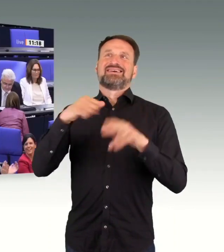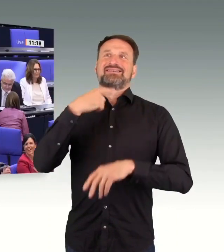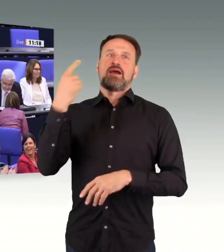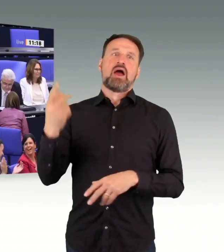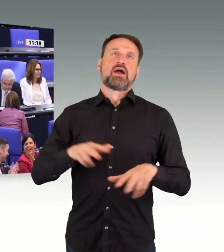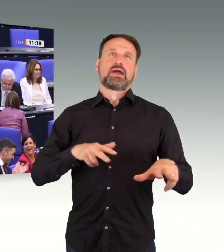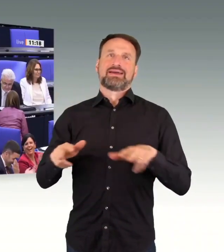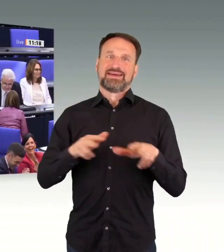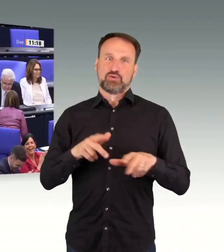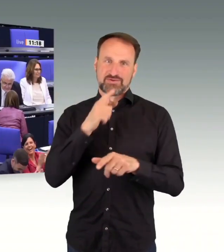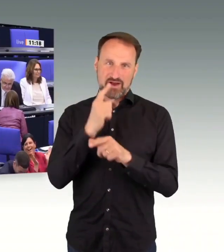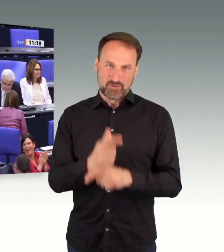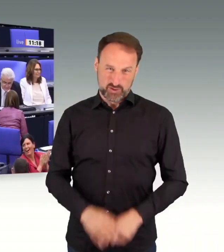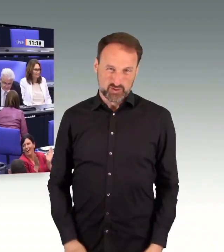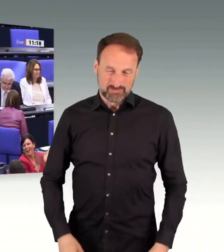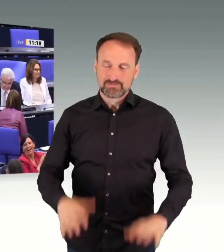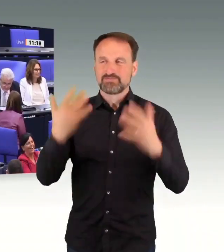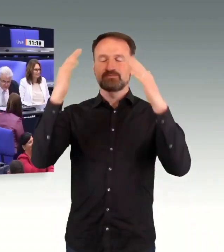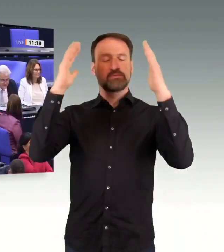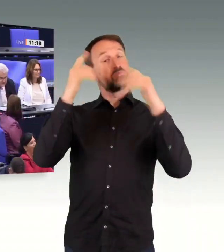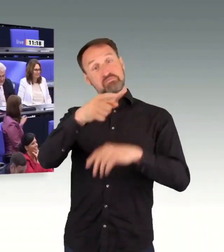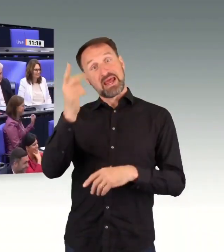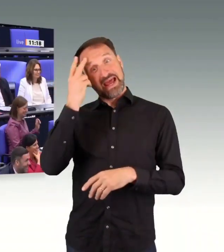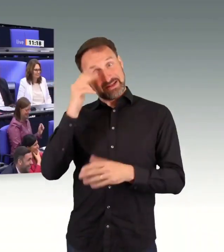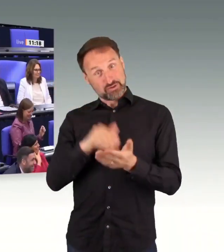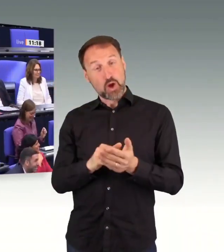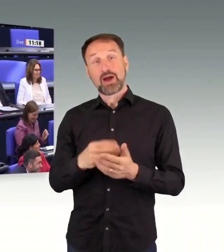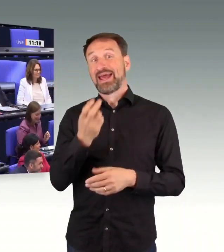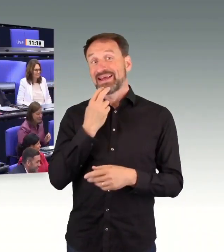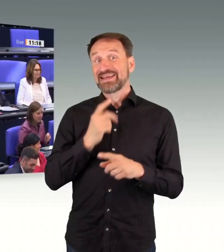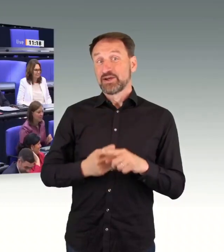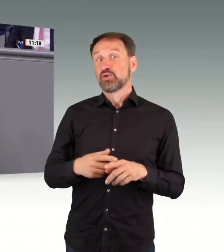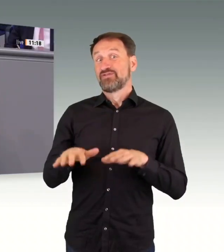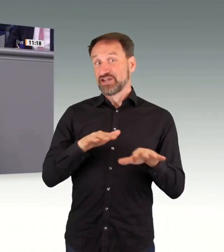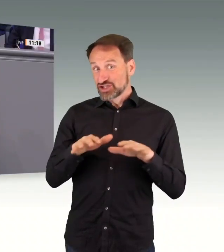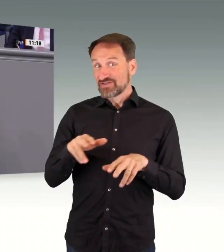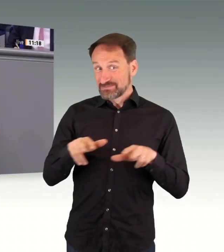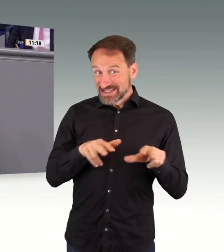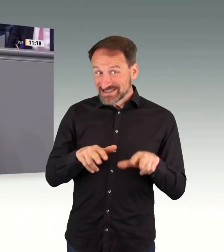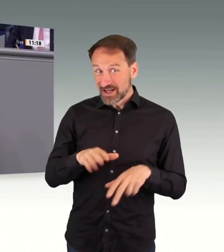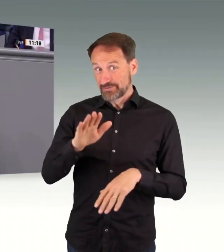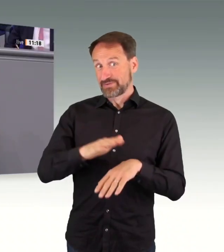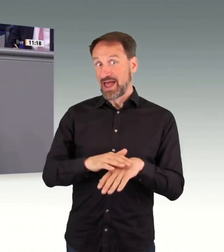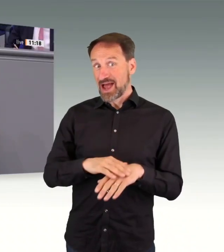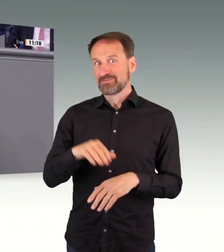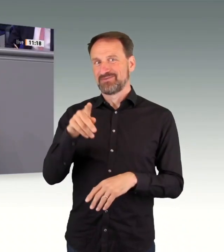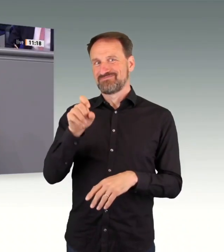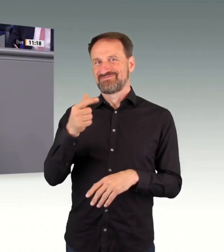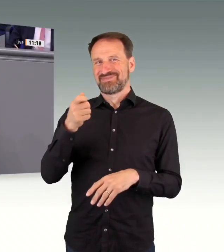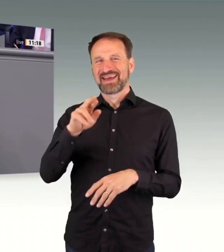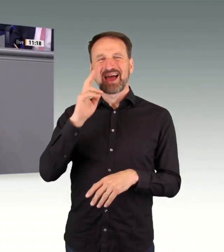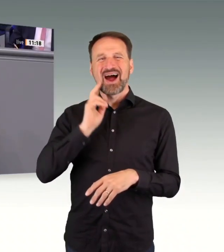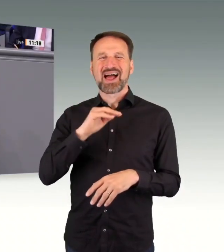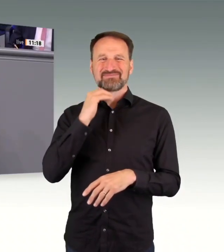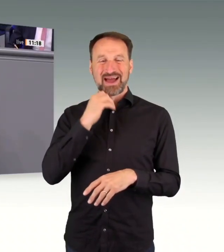Vielleicht erinnern Sie sich noch an einen Energie- und Wirtschaftsminister, der hieß Peter Altmaier. Der dürfte ja nicht mal eine Kalkulation des